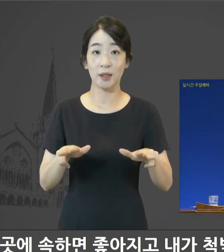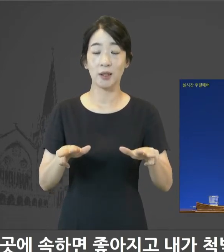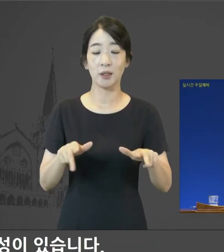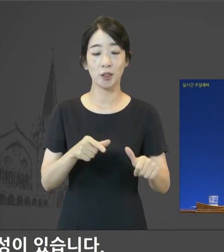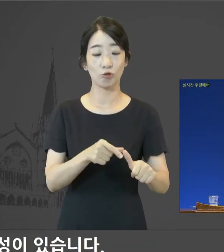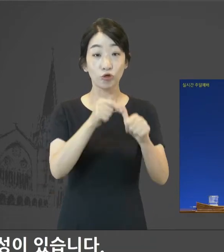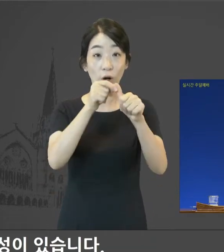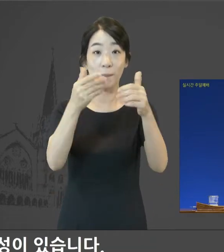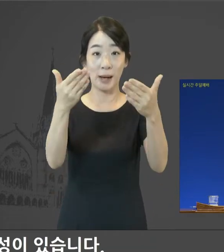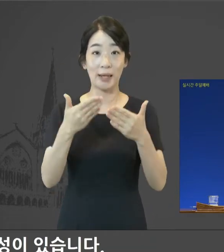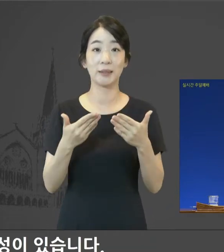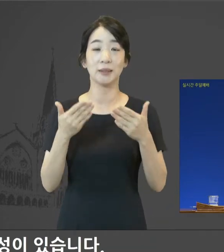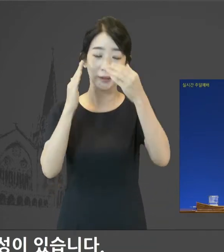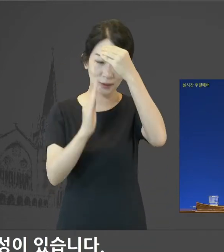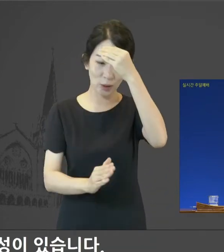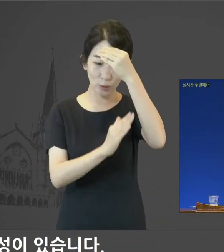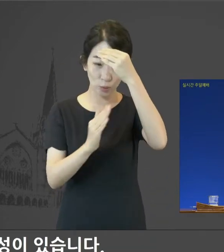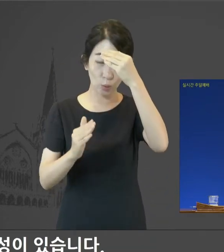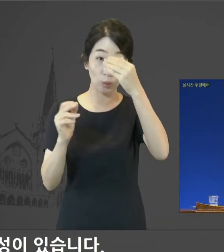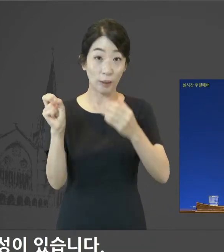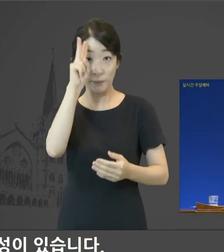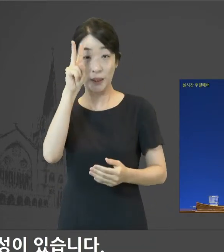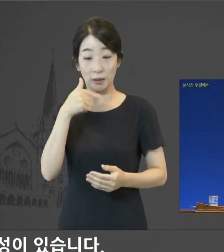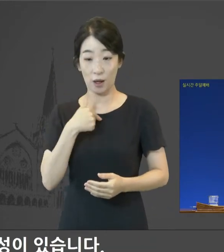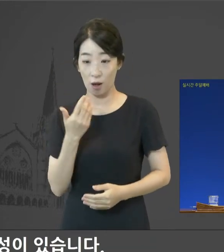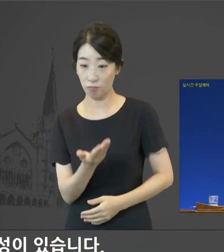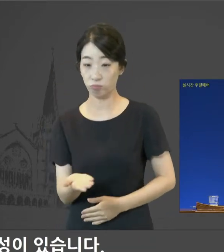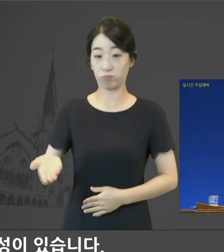구원받은 성도들이 수준이 갑자기 높아졌습니다.